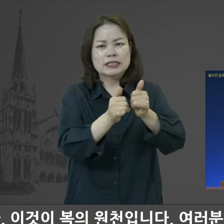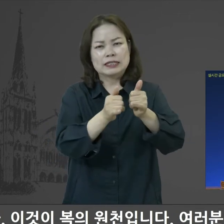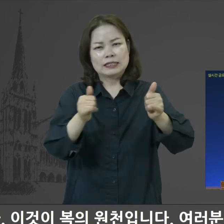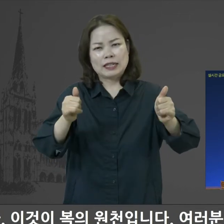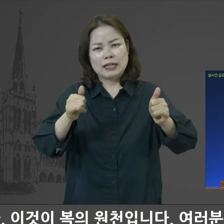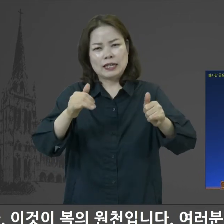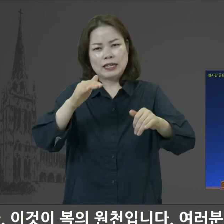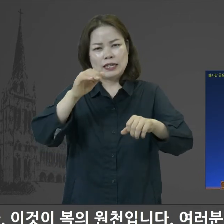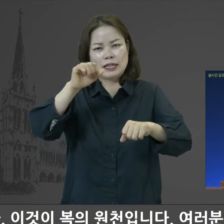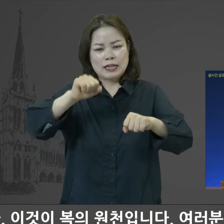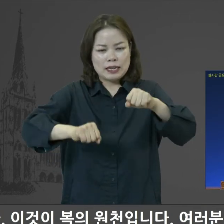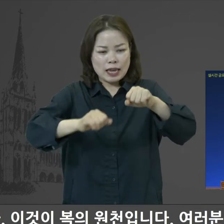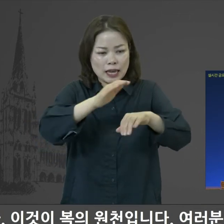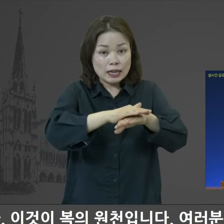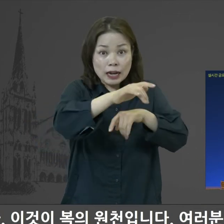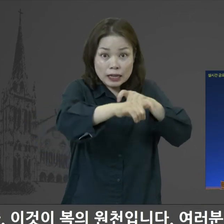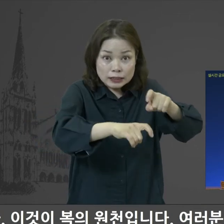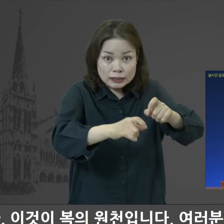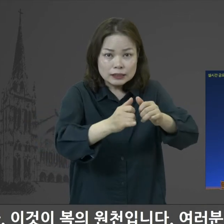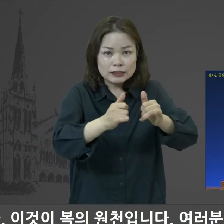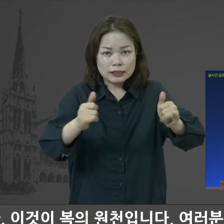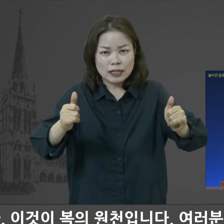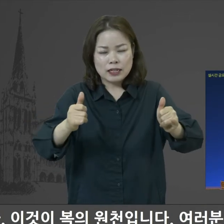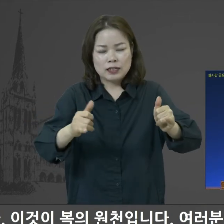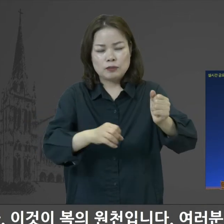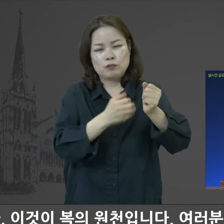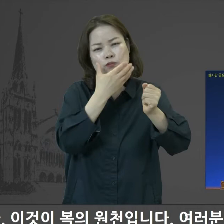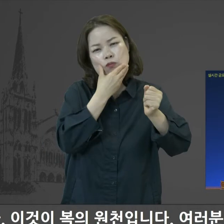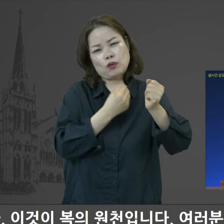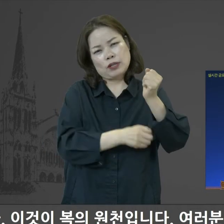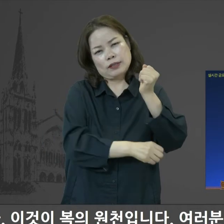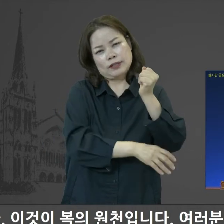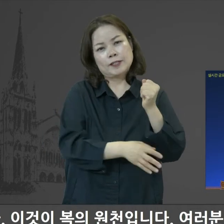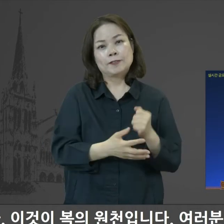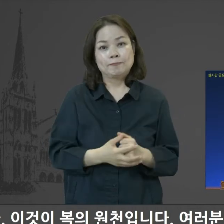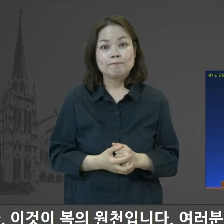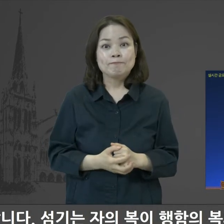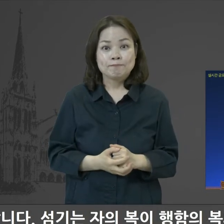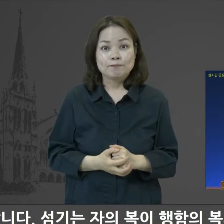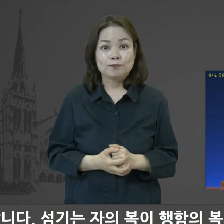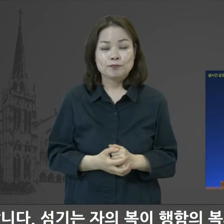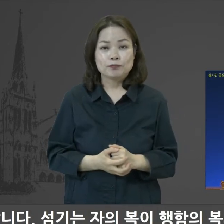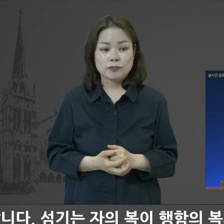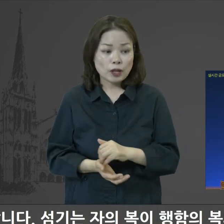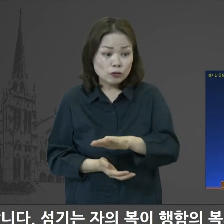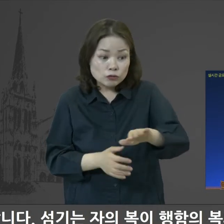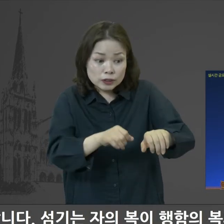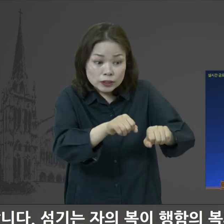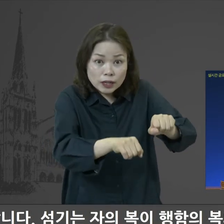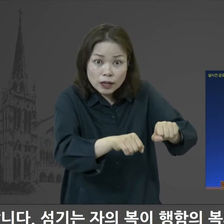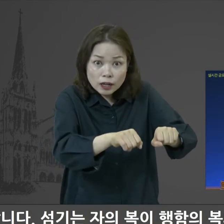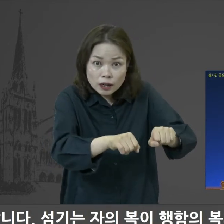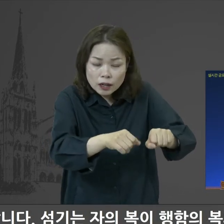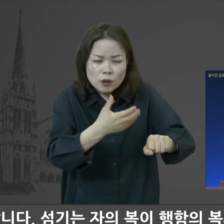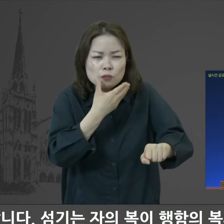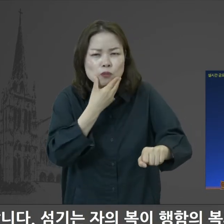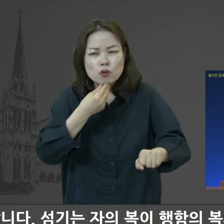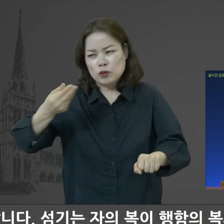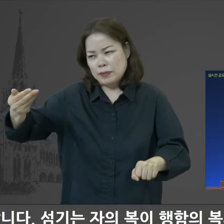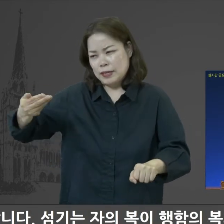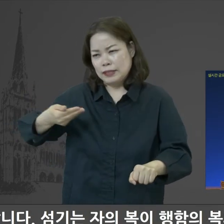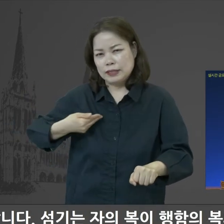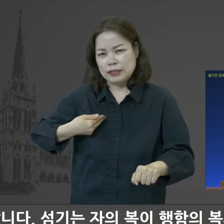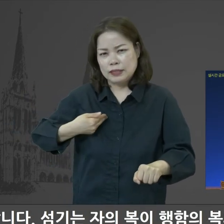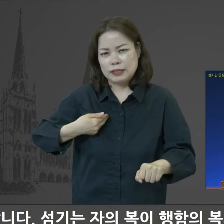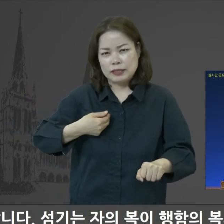행하는 자의 행함의 복의 근원입니다. 두 번째, 우리가 행함으로 복을 받는 것,